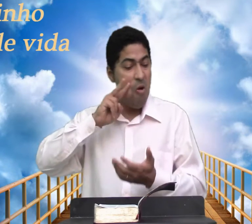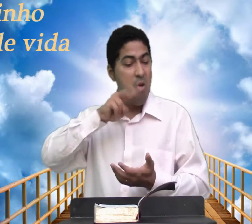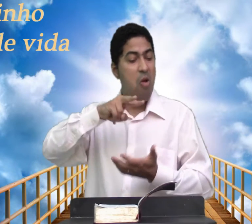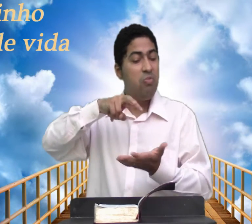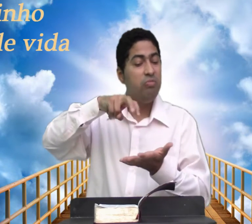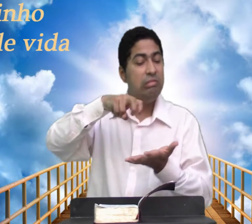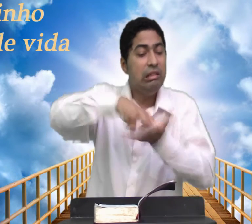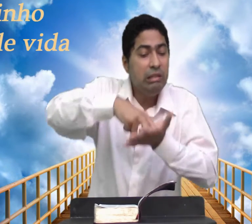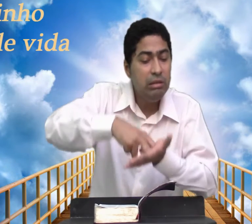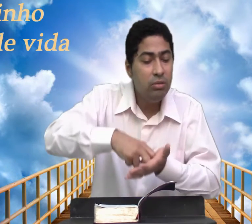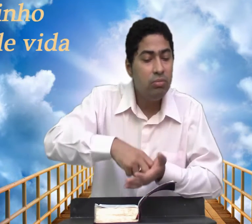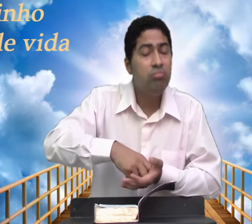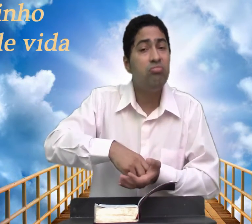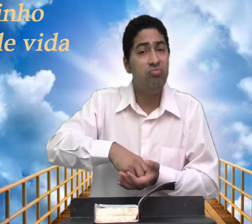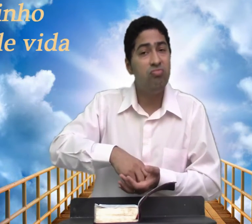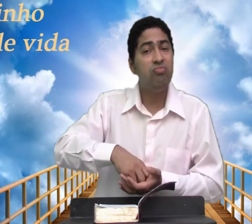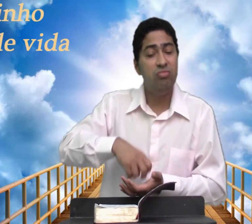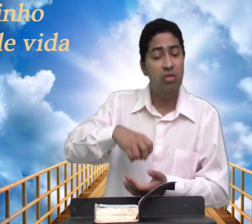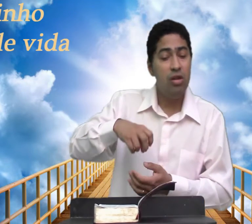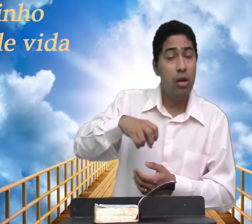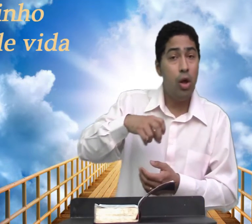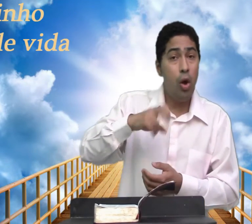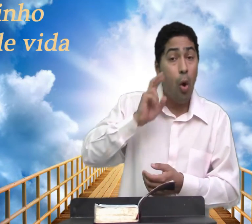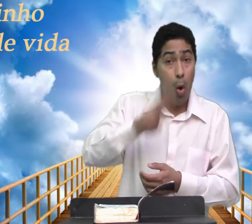é você entre todos os animais.